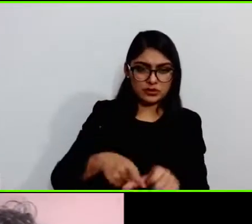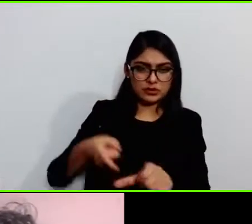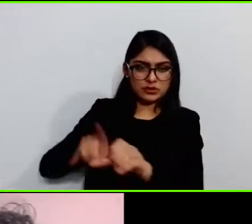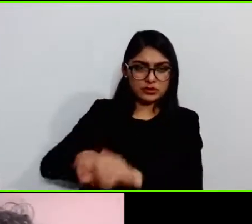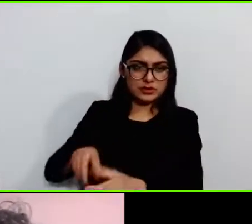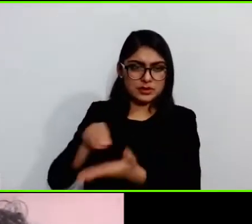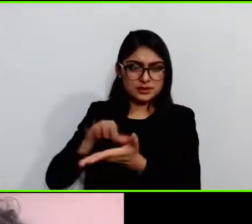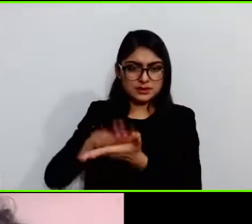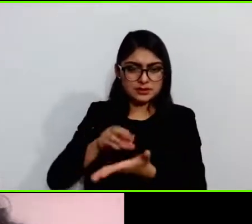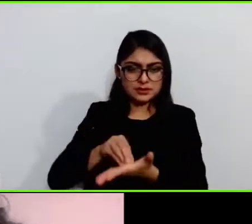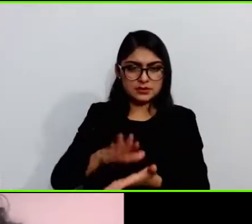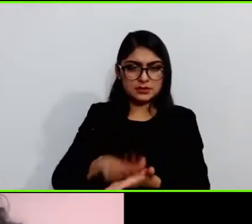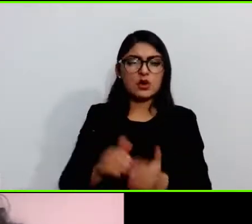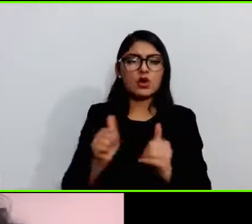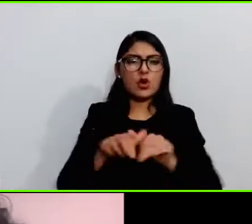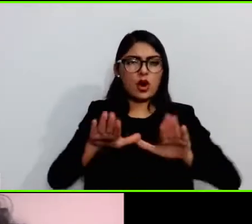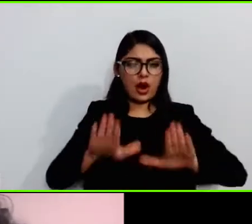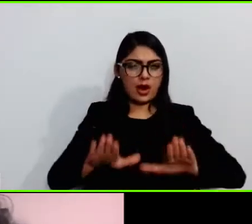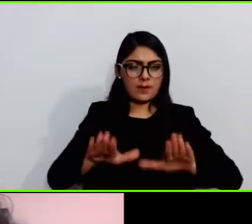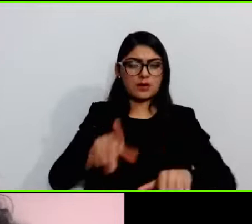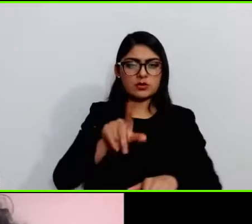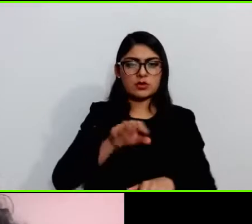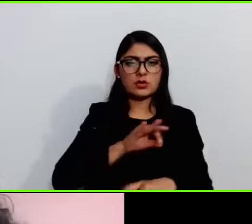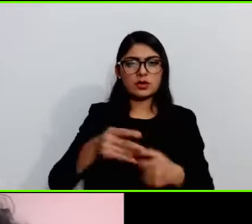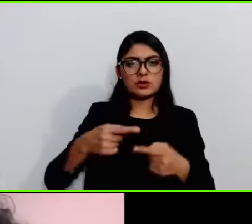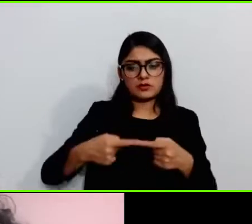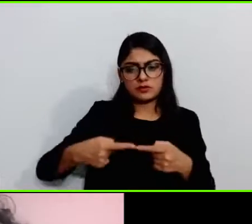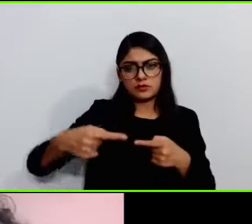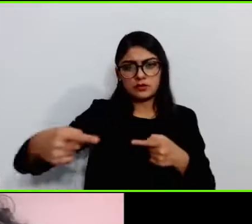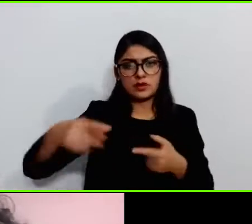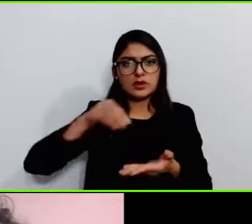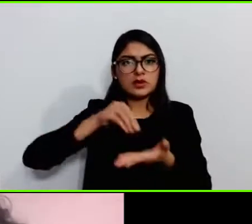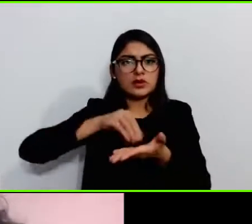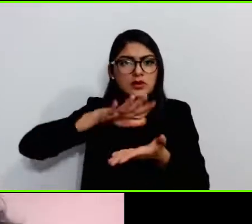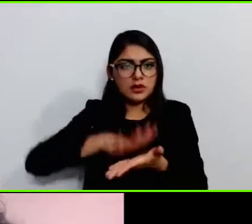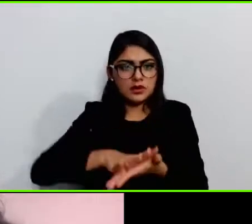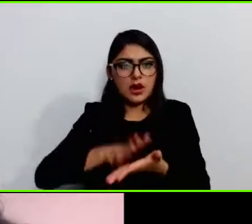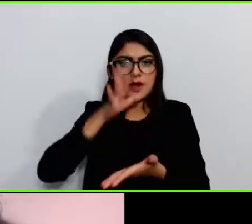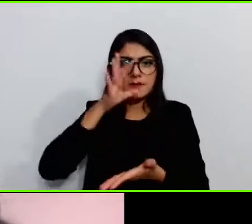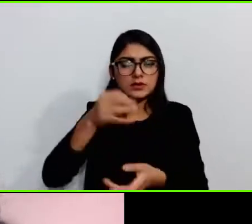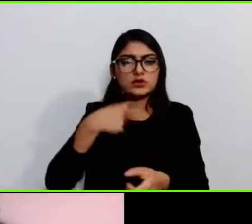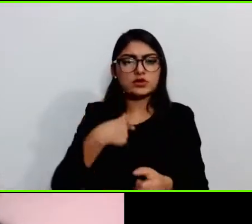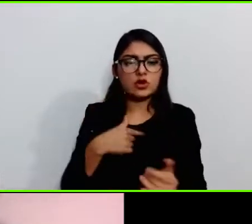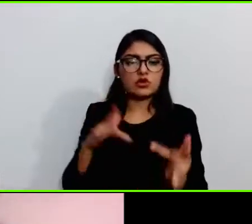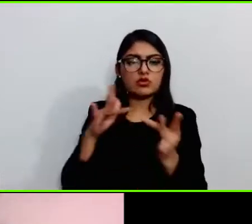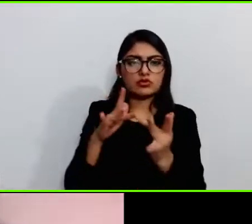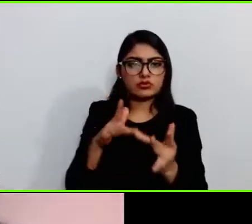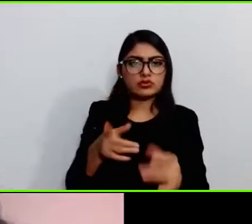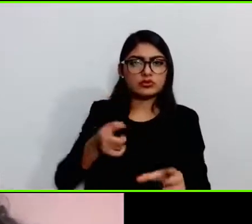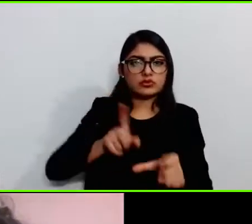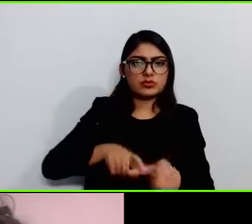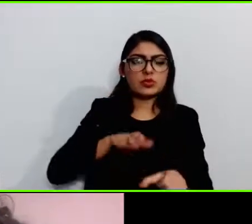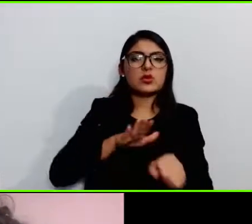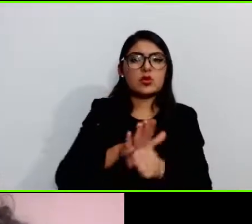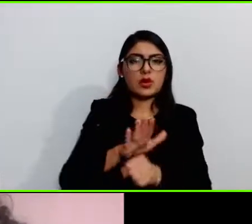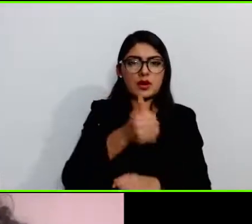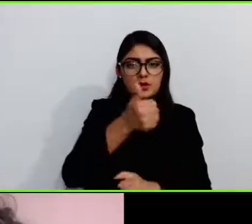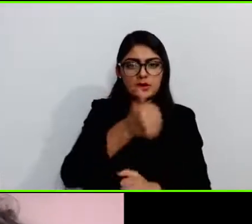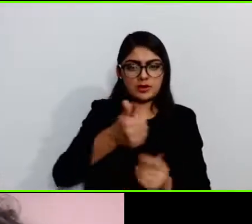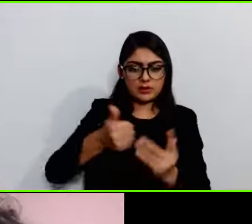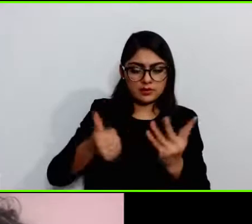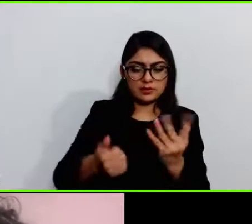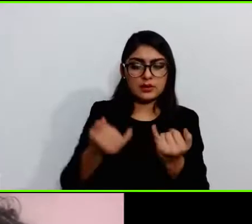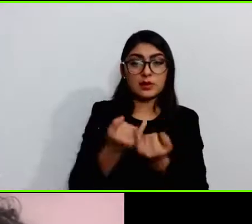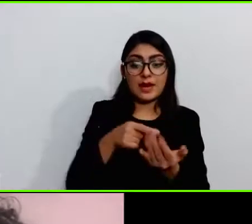con tranquilidad, podrán ingresar en los próximos días a registrar su asistencia y hacer las actividades que se le están o que se